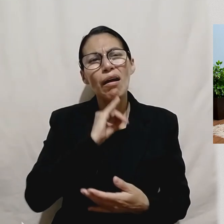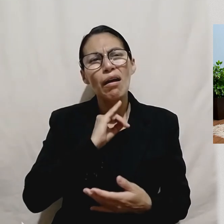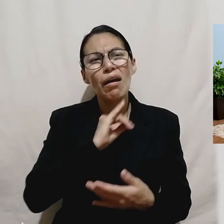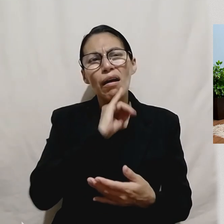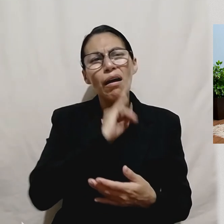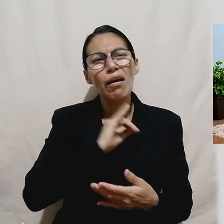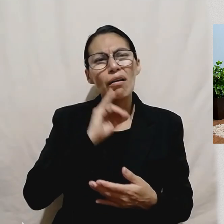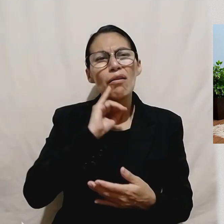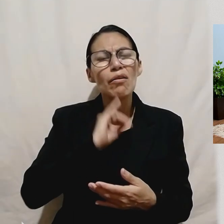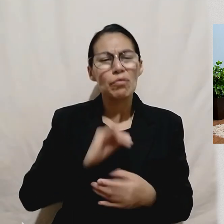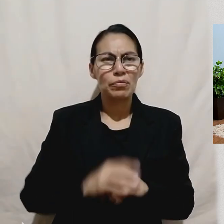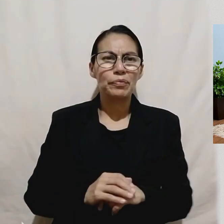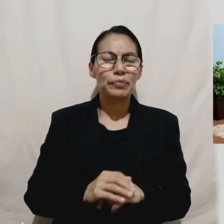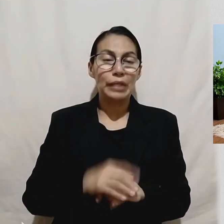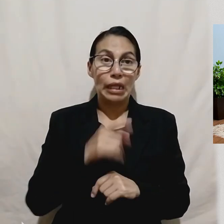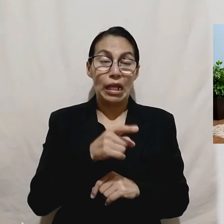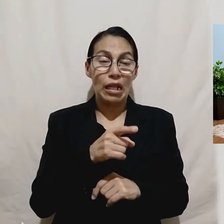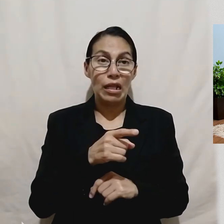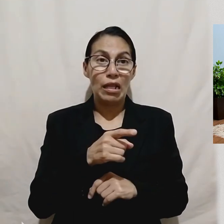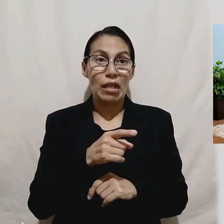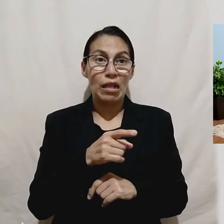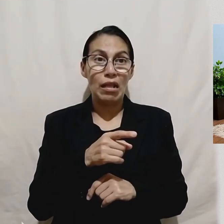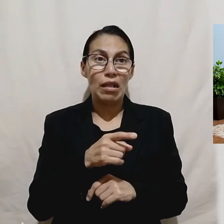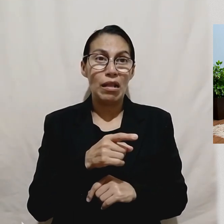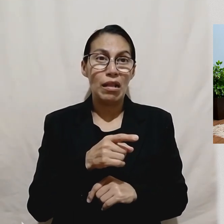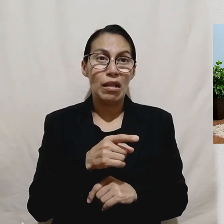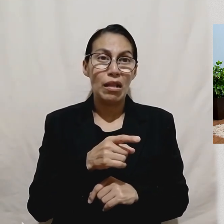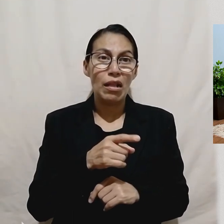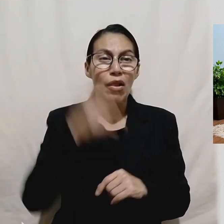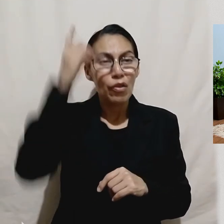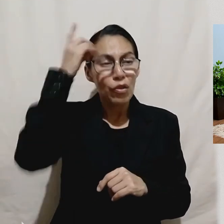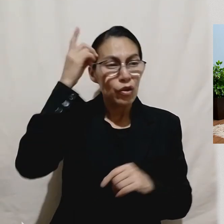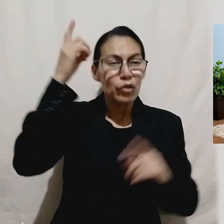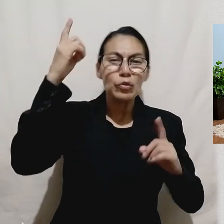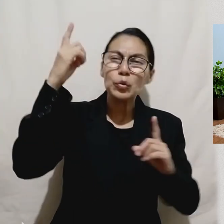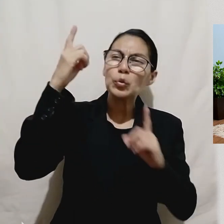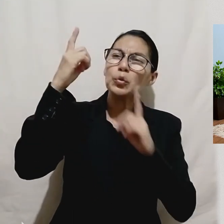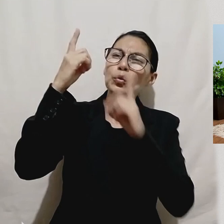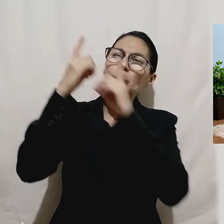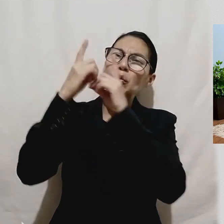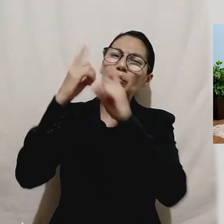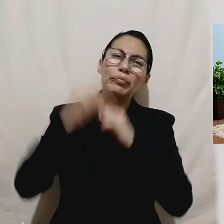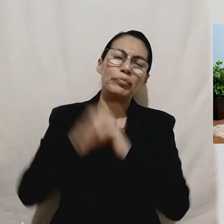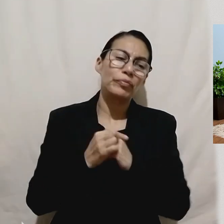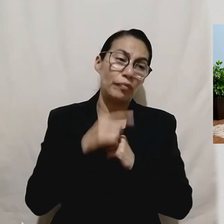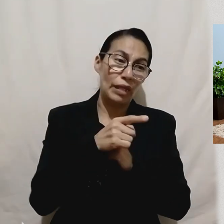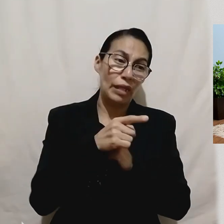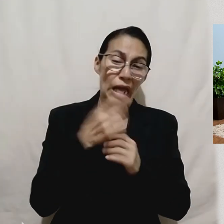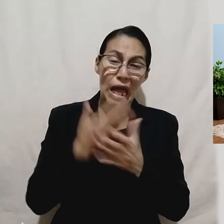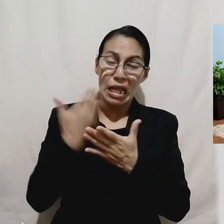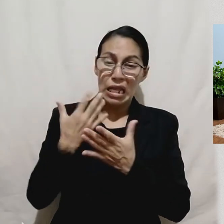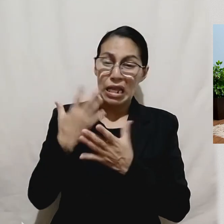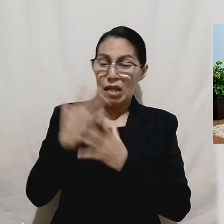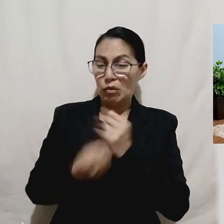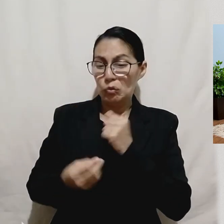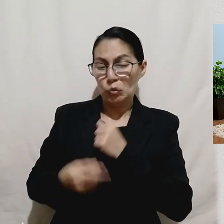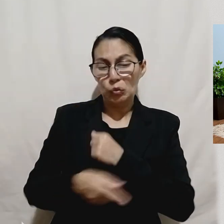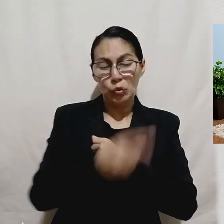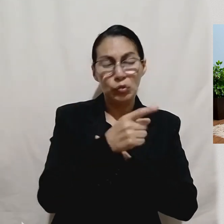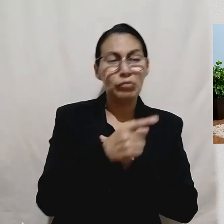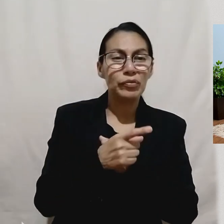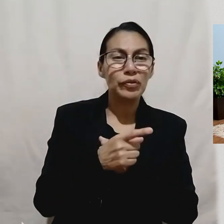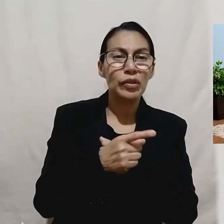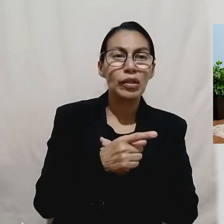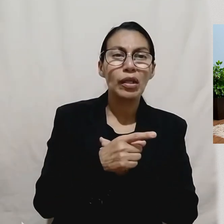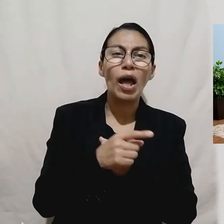huyendo de su hermano Él tuvo un encuentro con Dios y le dijo dios de Abraham Dios